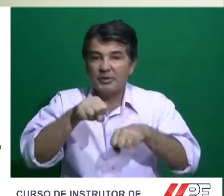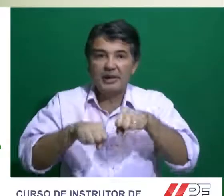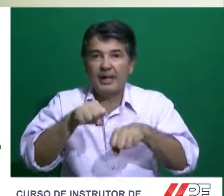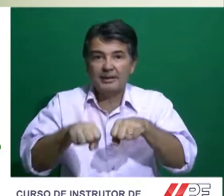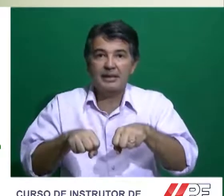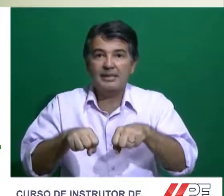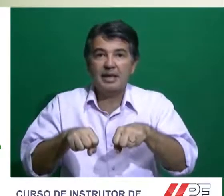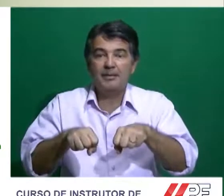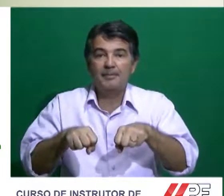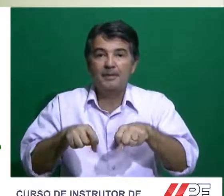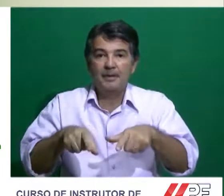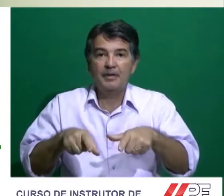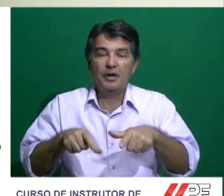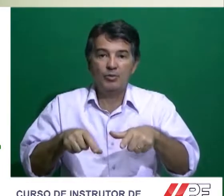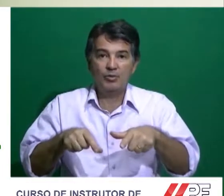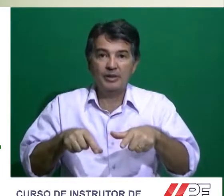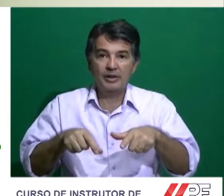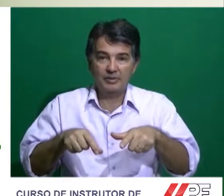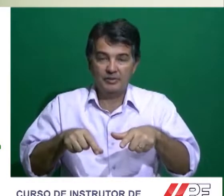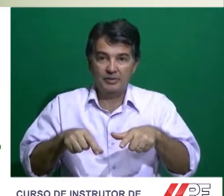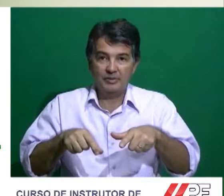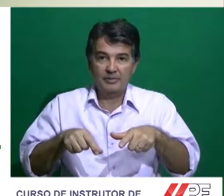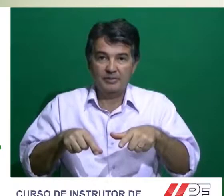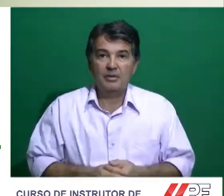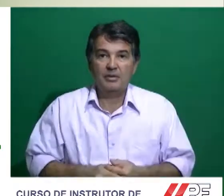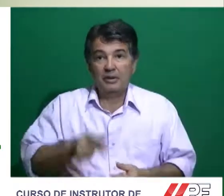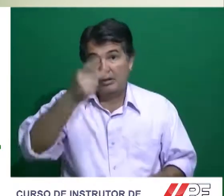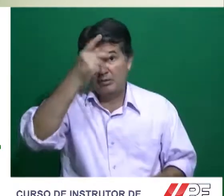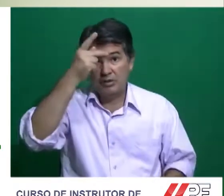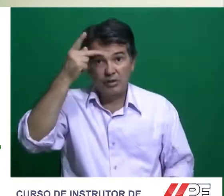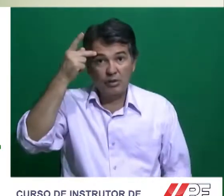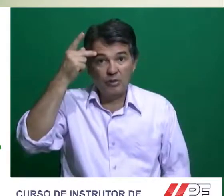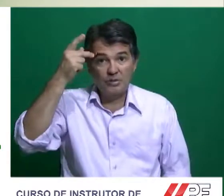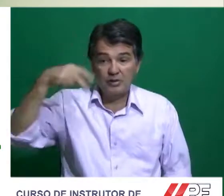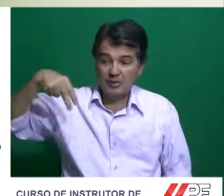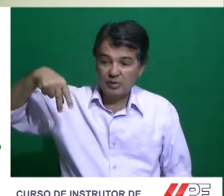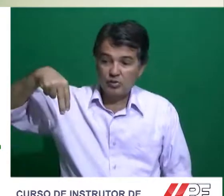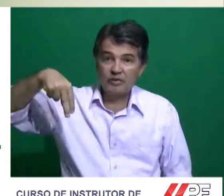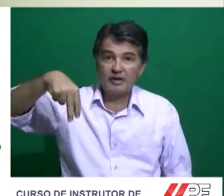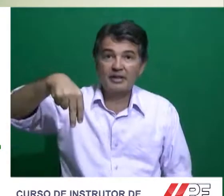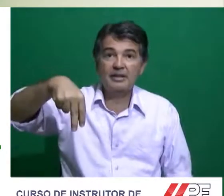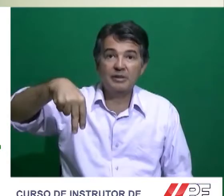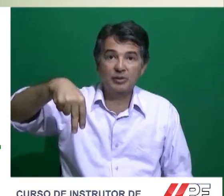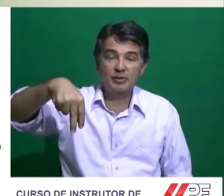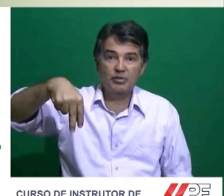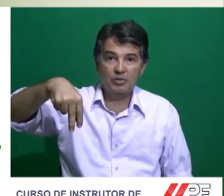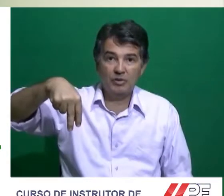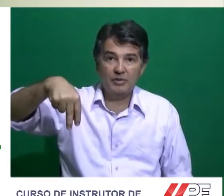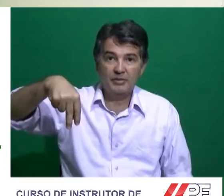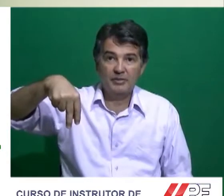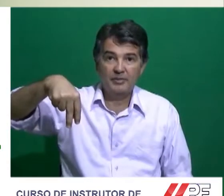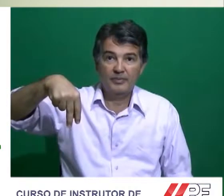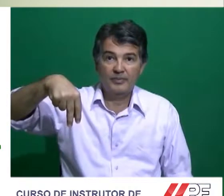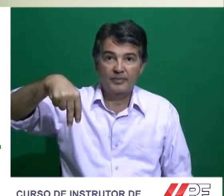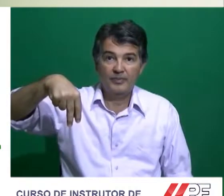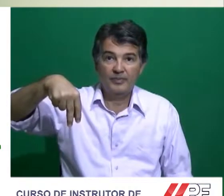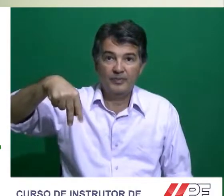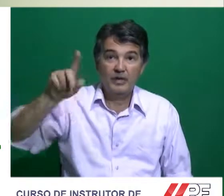leão para poder caracterizar o que é um leão. Quando você coloca o sinal de pessoa e vai andando uma pessoa.